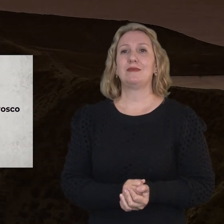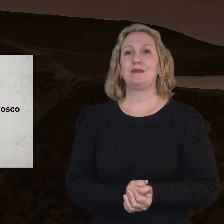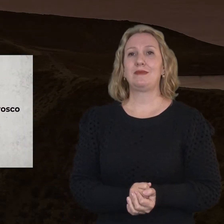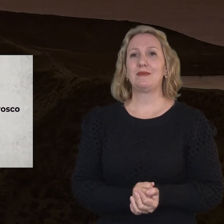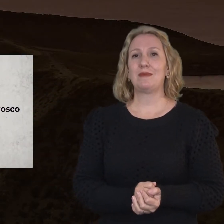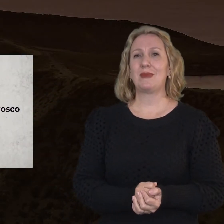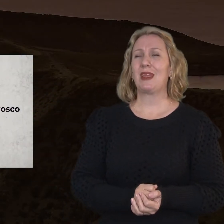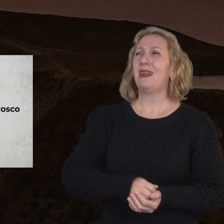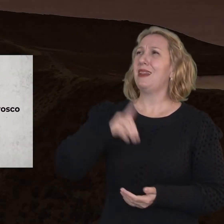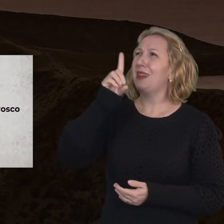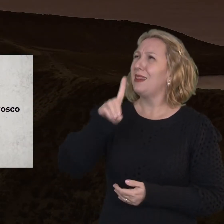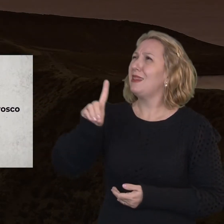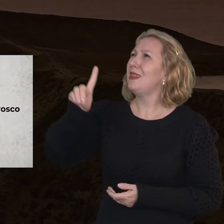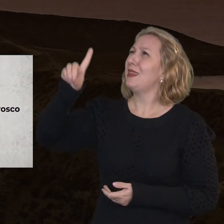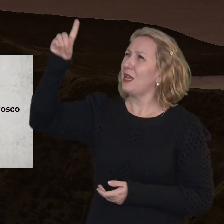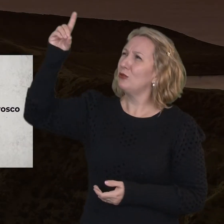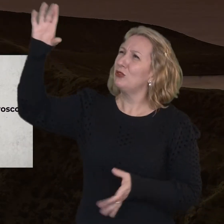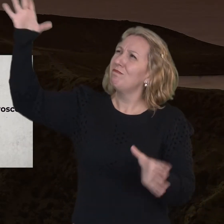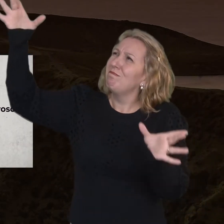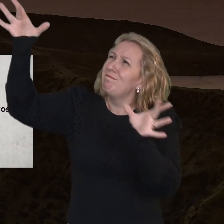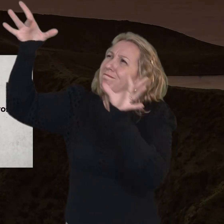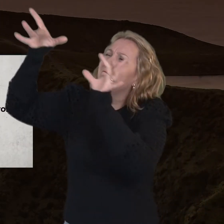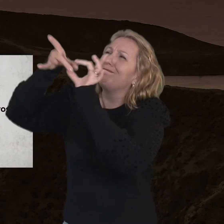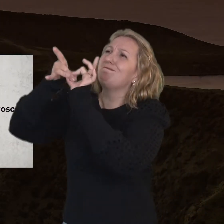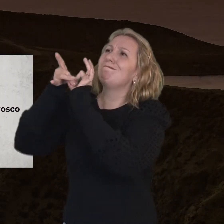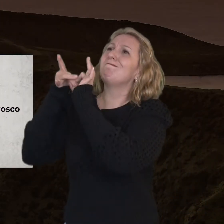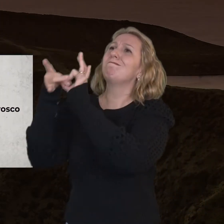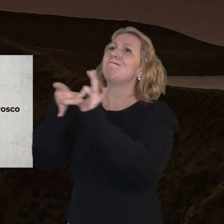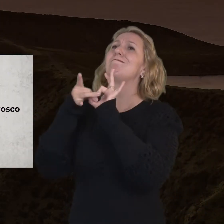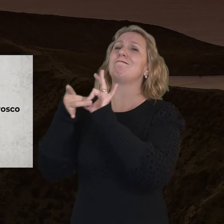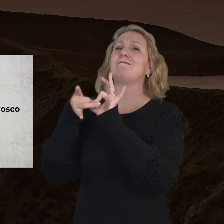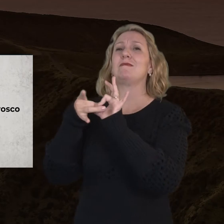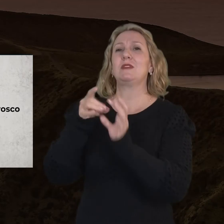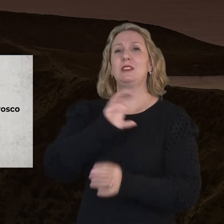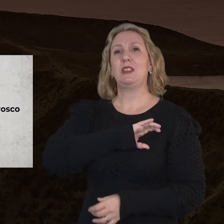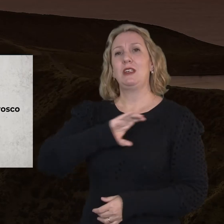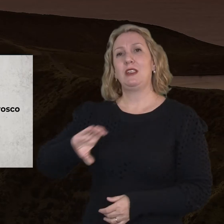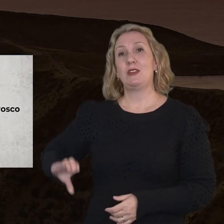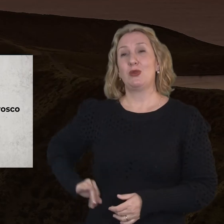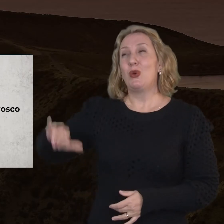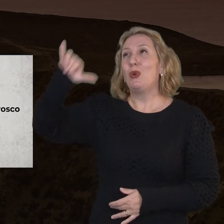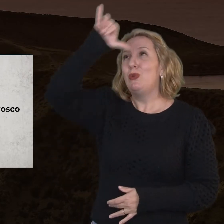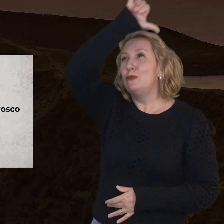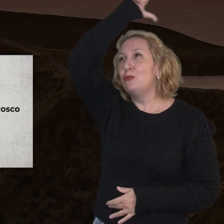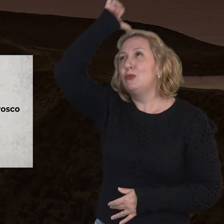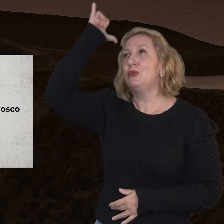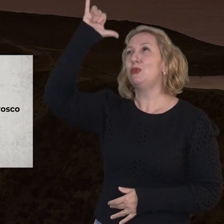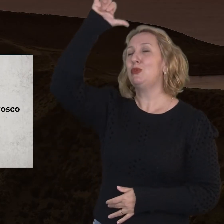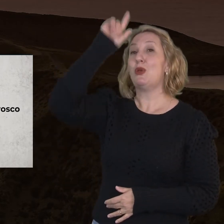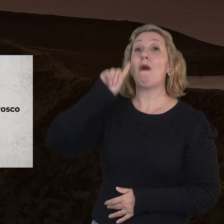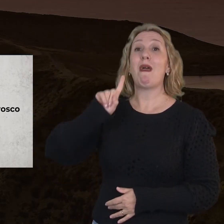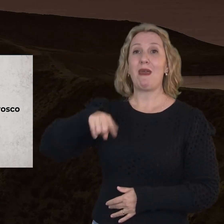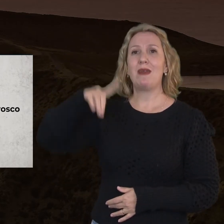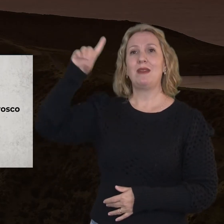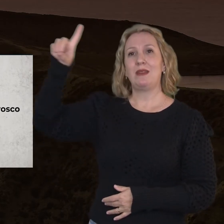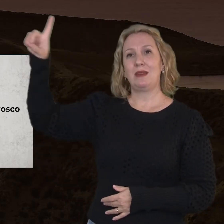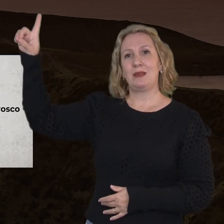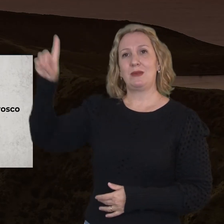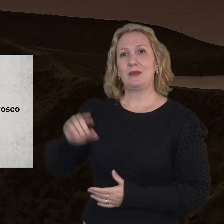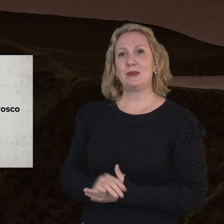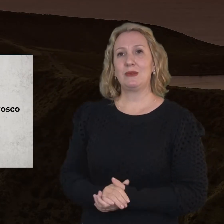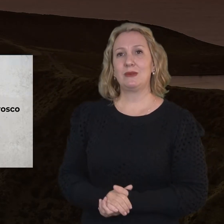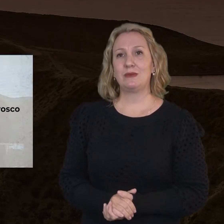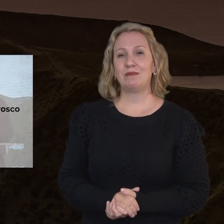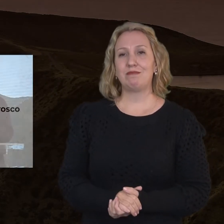conectar com vosco em cristo e nos ungiu é deus e almoçam